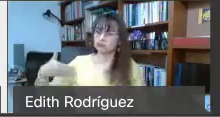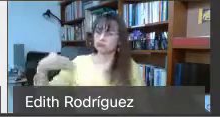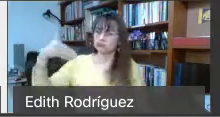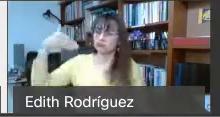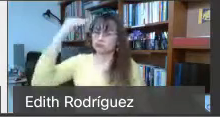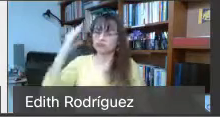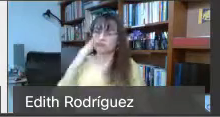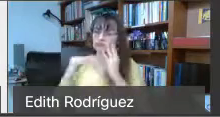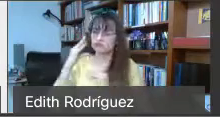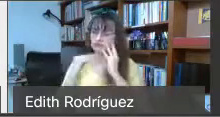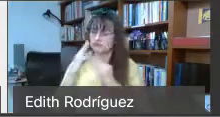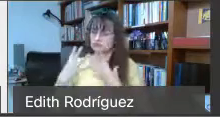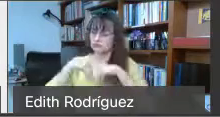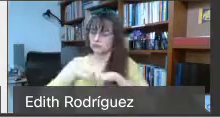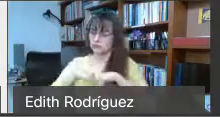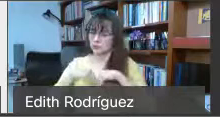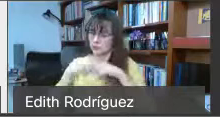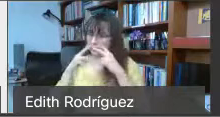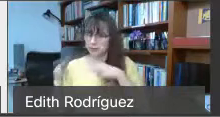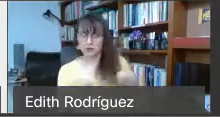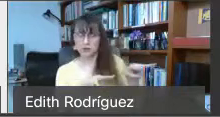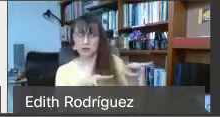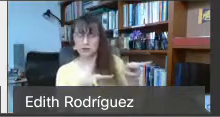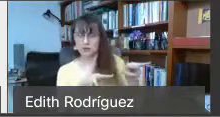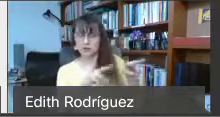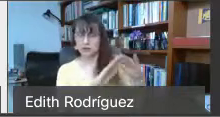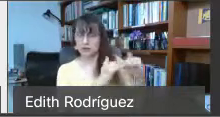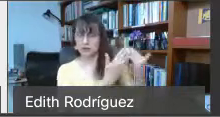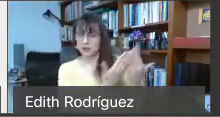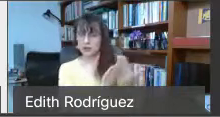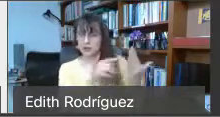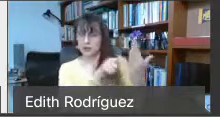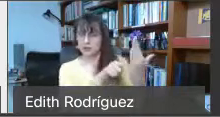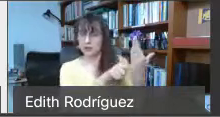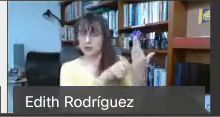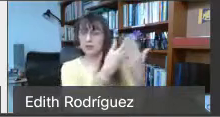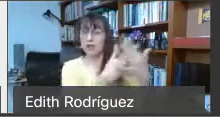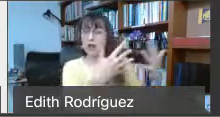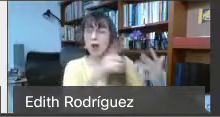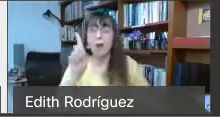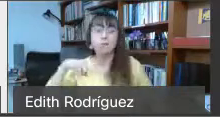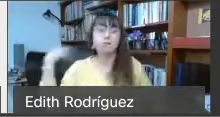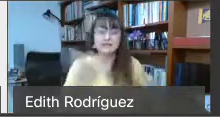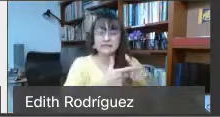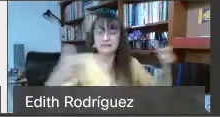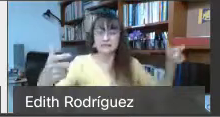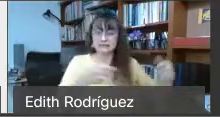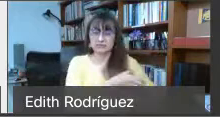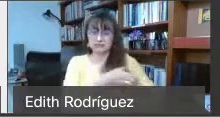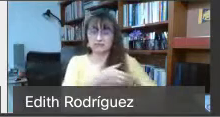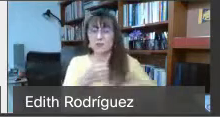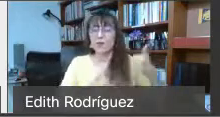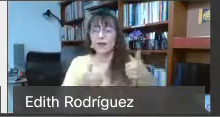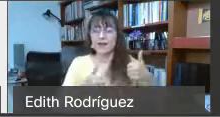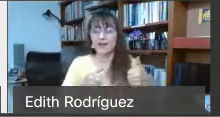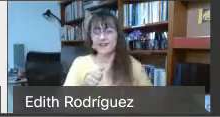las personas, como persona sorda que he sido usuaria de lengua de señas, tengo una experiencia de vida que me he acercado